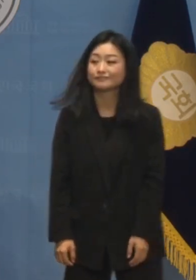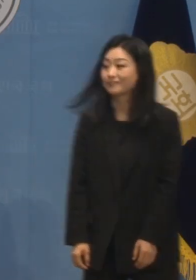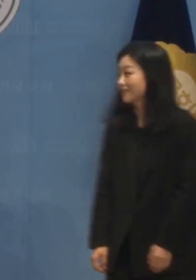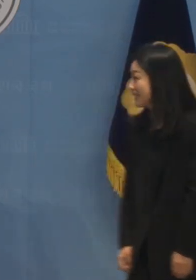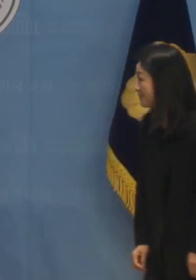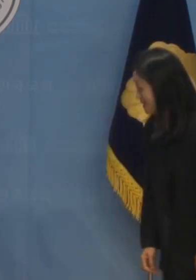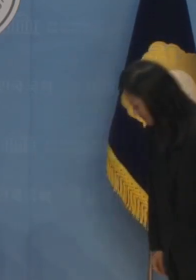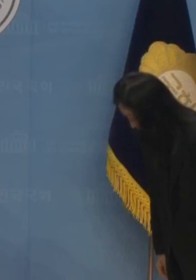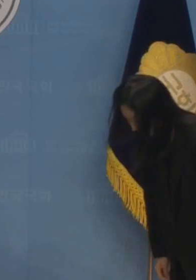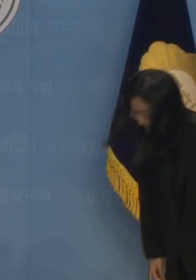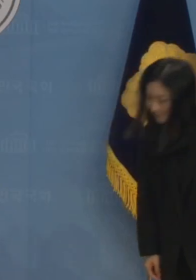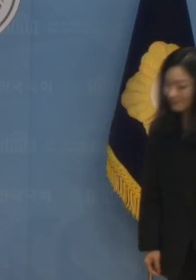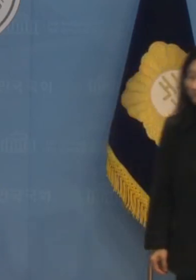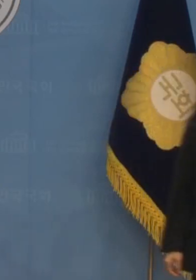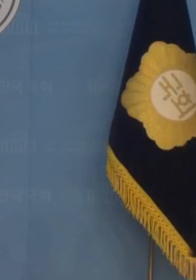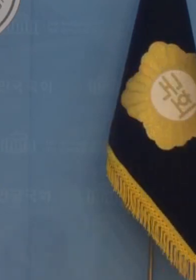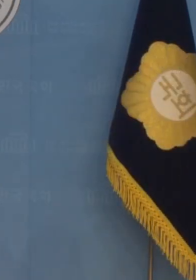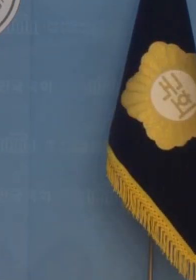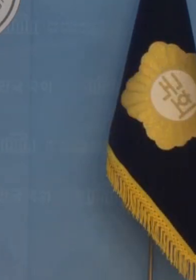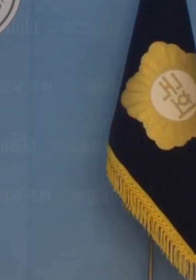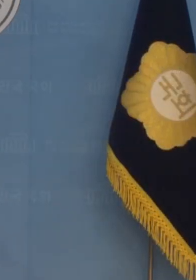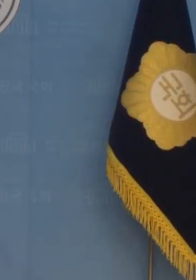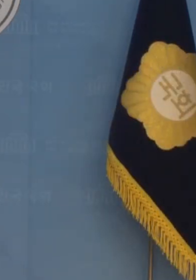인사하겠습니다 m